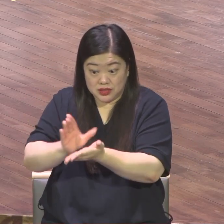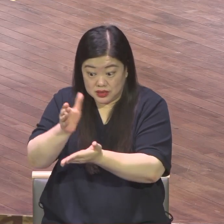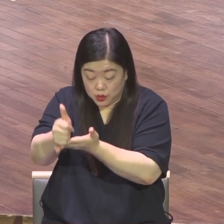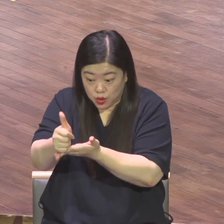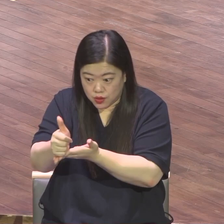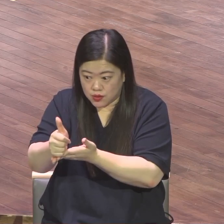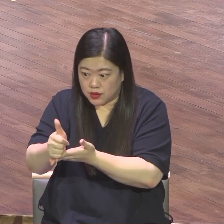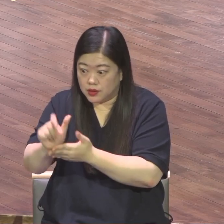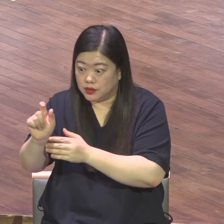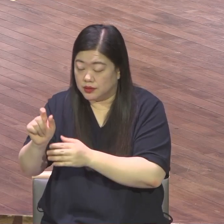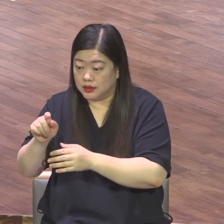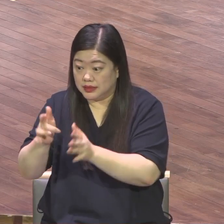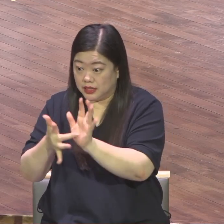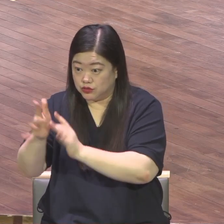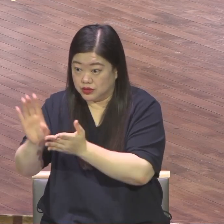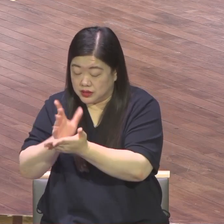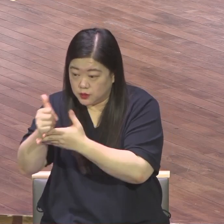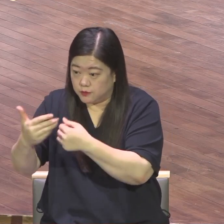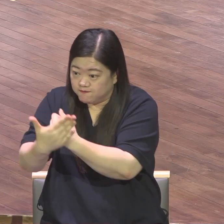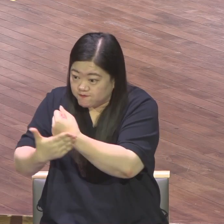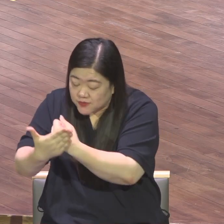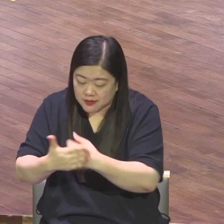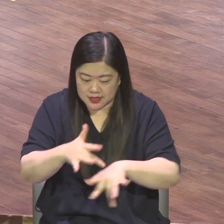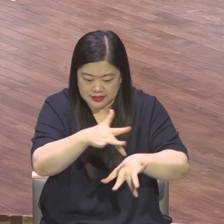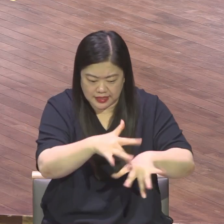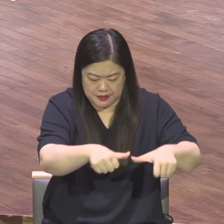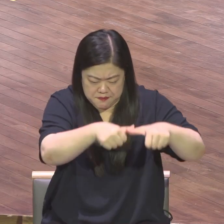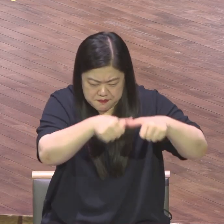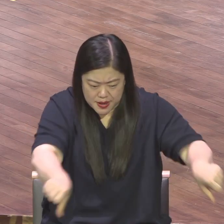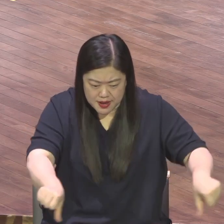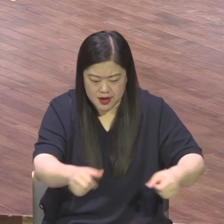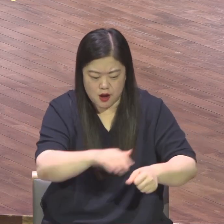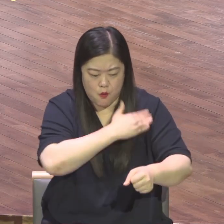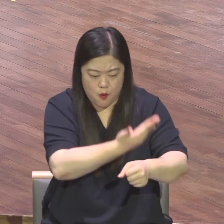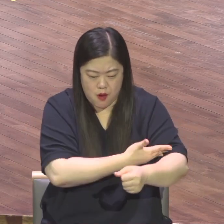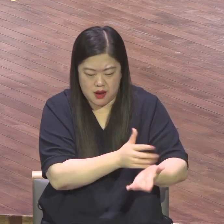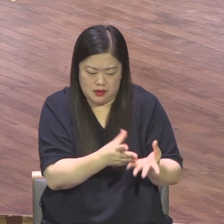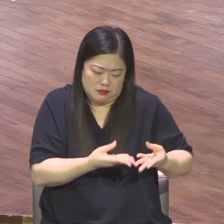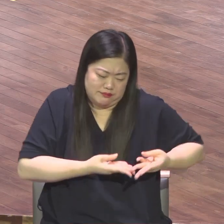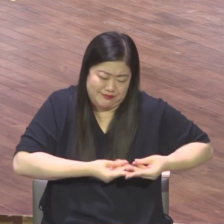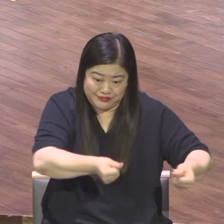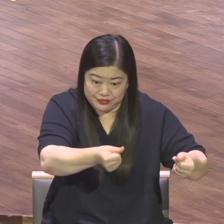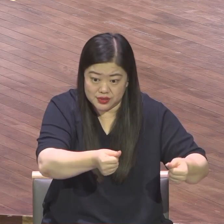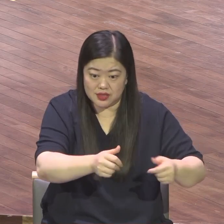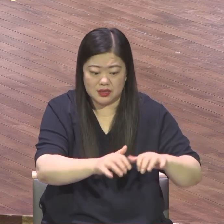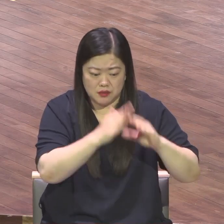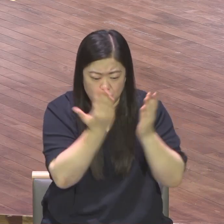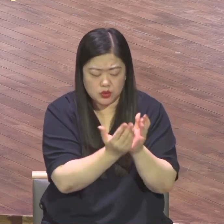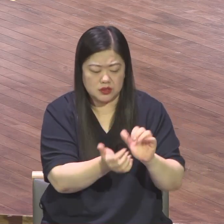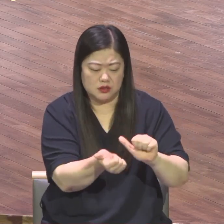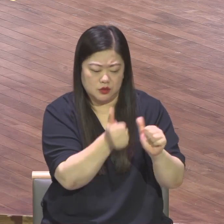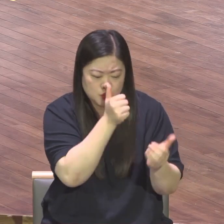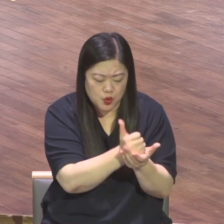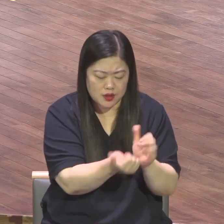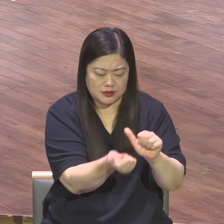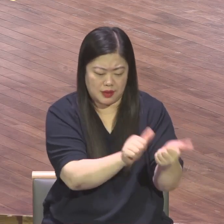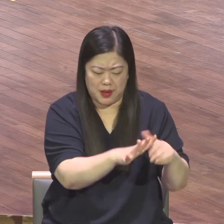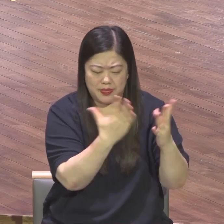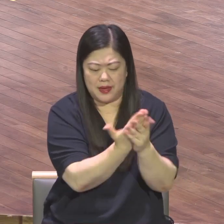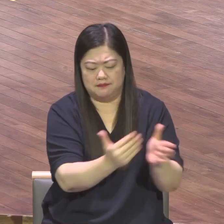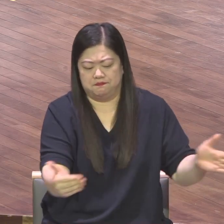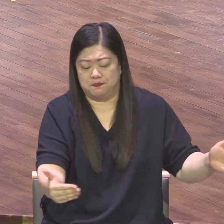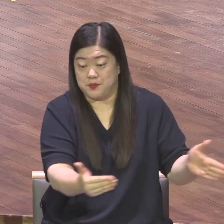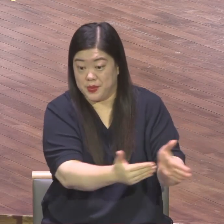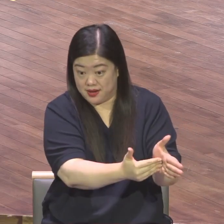사단의 결박을 푸시고 사망의 권세를 깨뜨리시고 인류를 죄와 사망의 권세에서